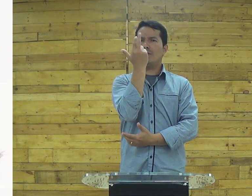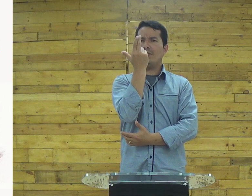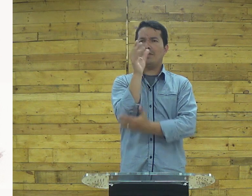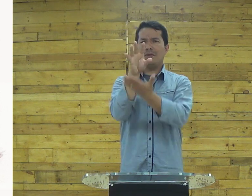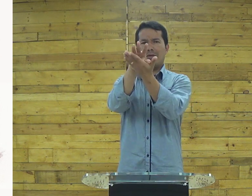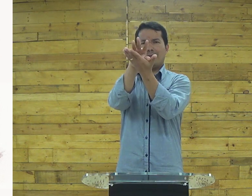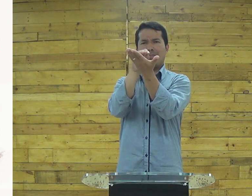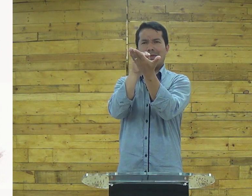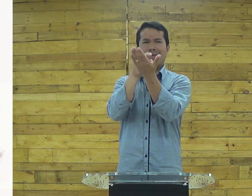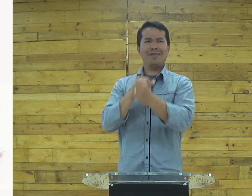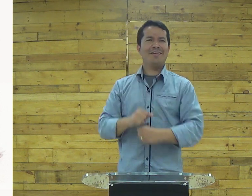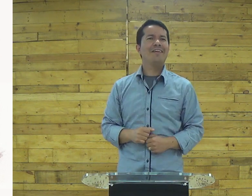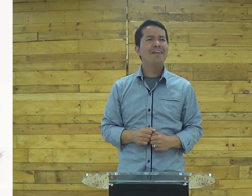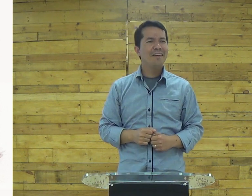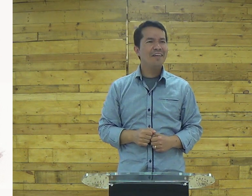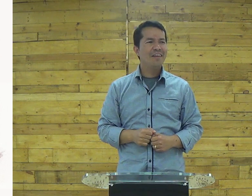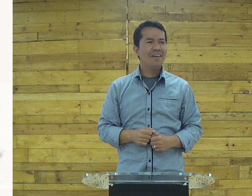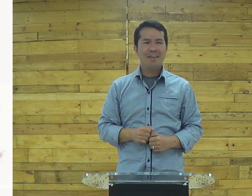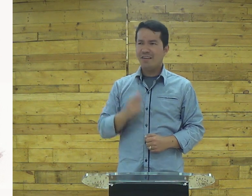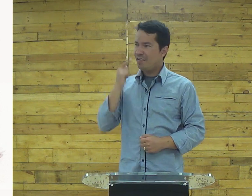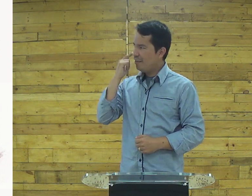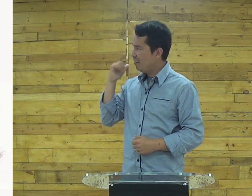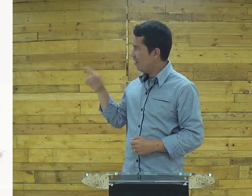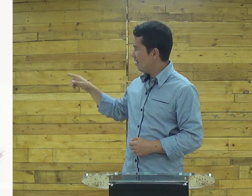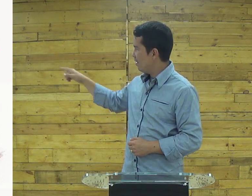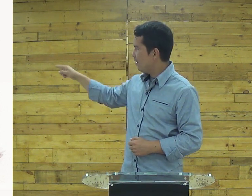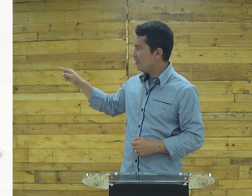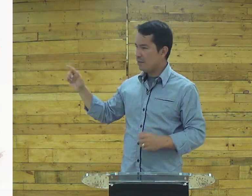Acreditar é como copiar.